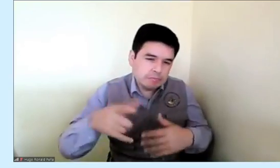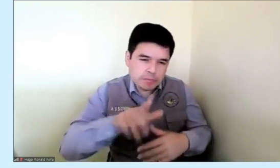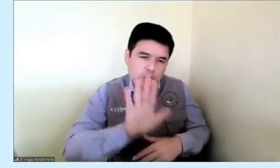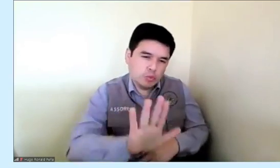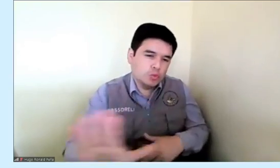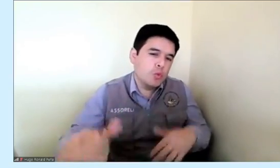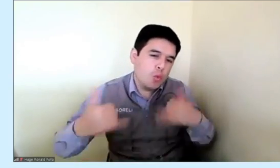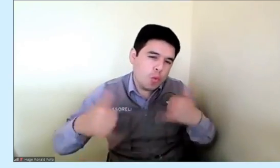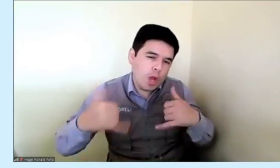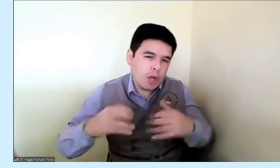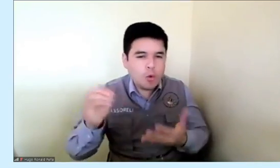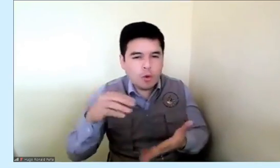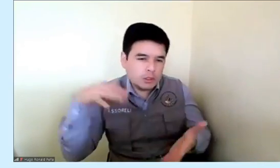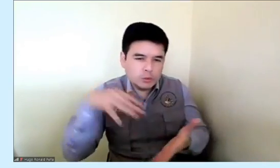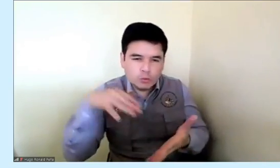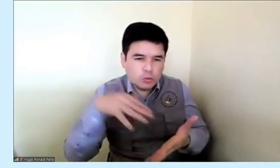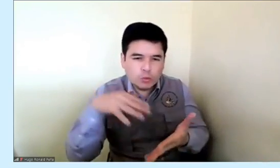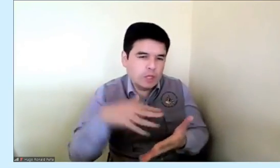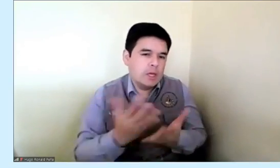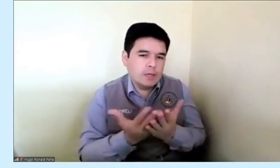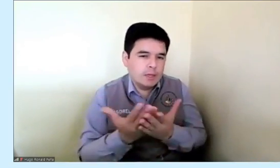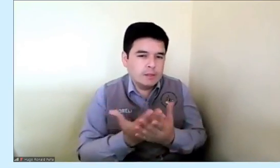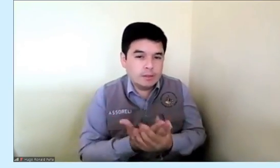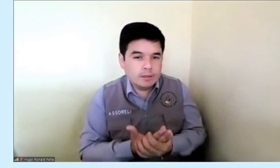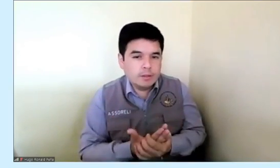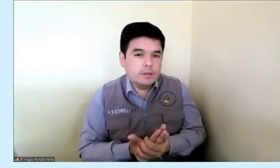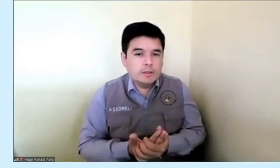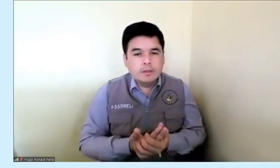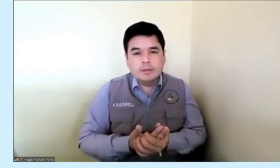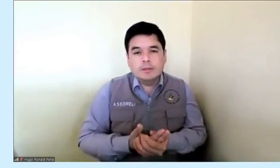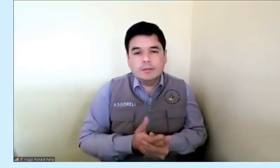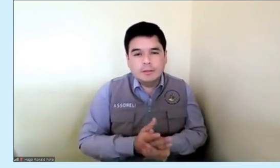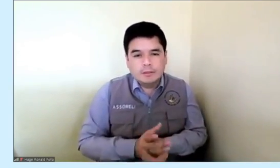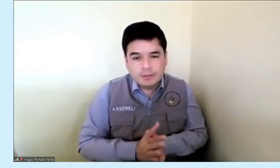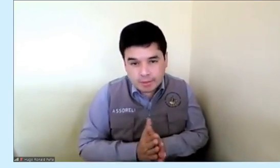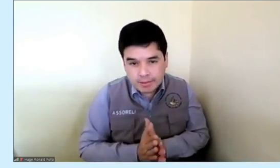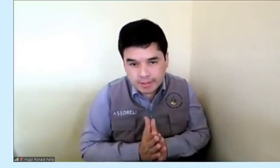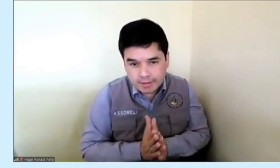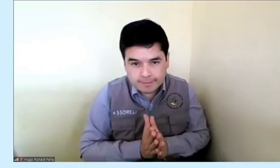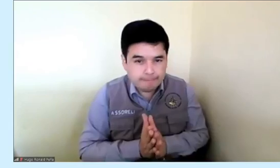un poquito de su tiempo, después ya ustedes juegan, estudian.